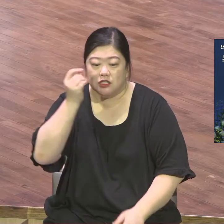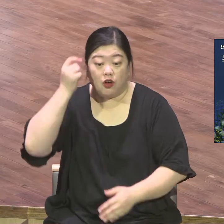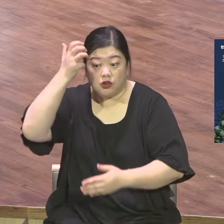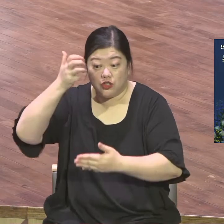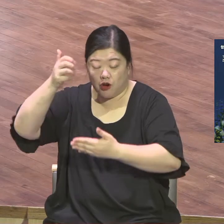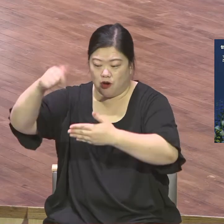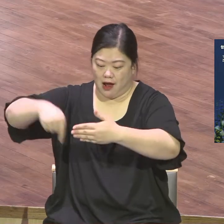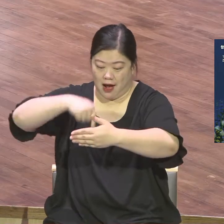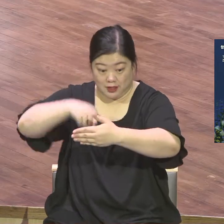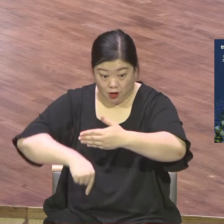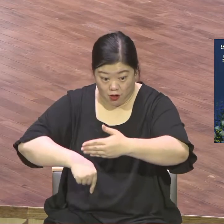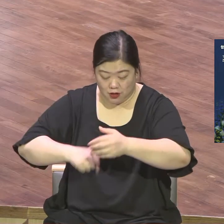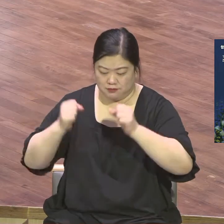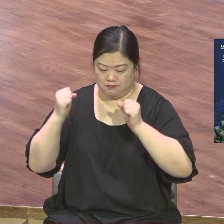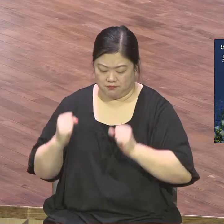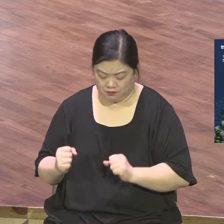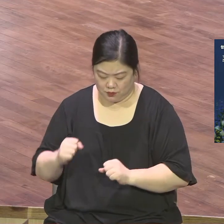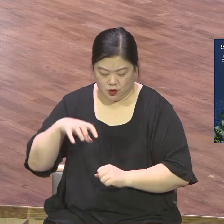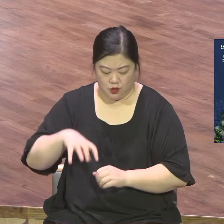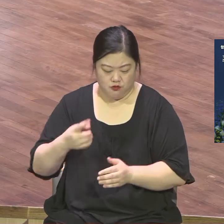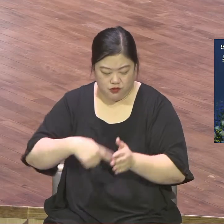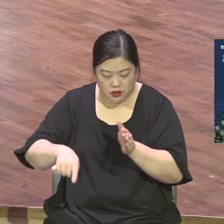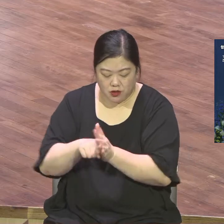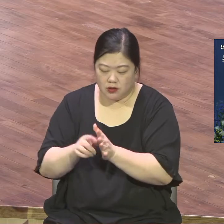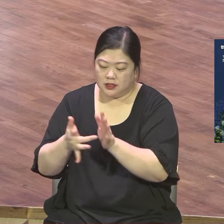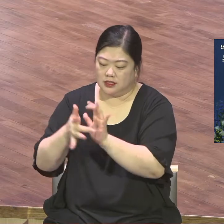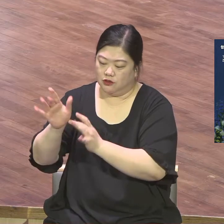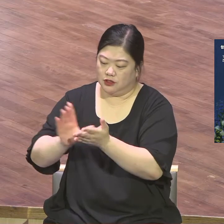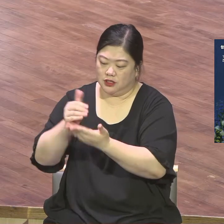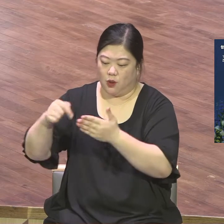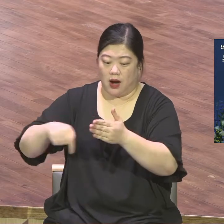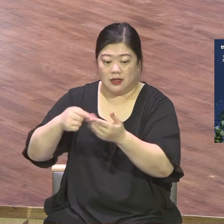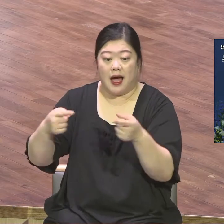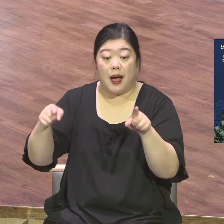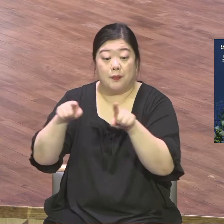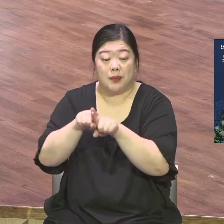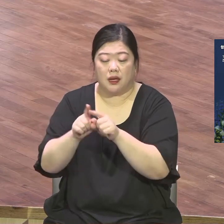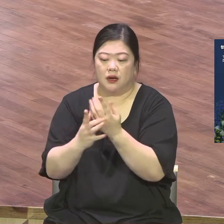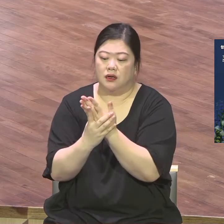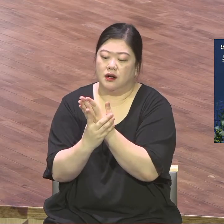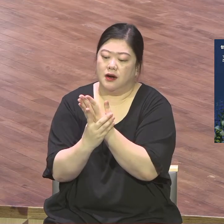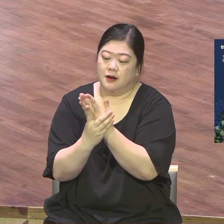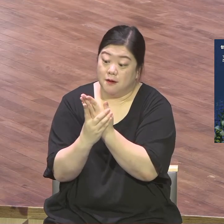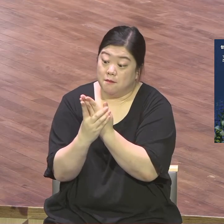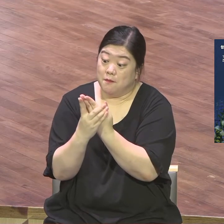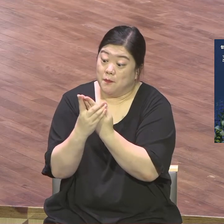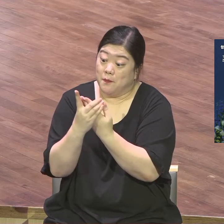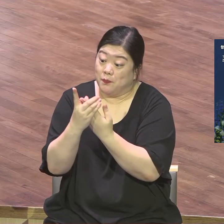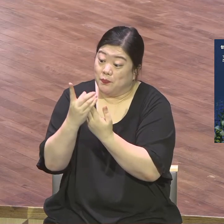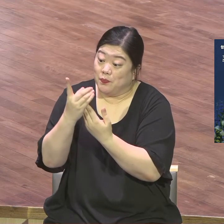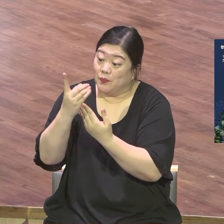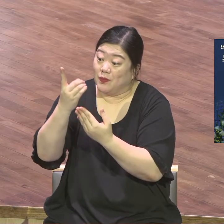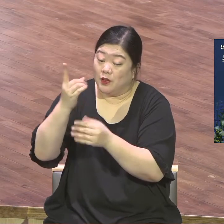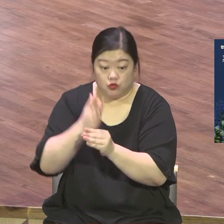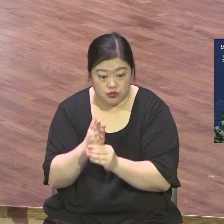거하실 소사가 되기 위하여 예수 그리스도 안에서 함께 지어져 간다. 성삼위 하나님 다 들어왔어요. 한 구절에.